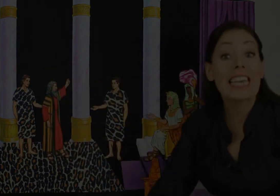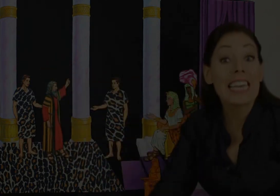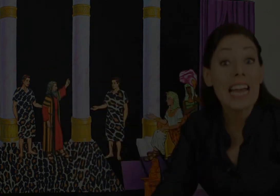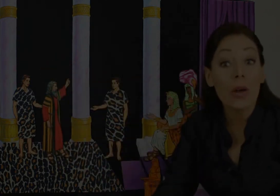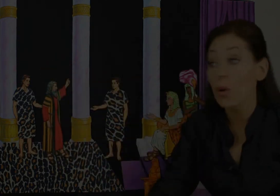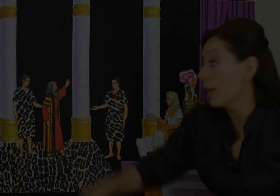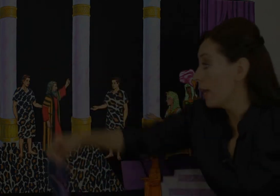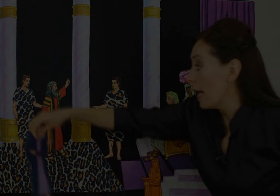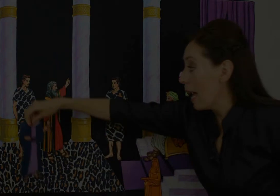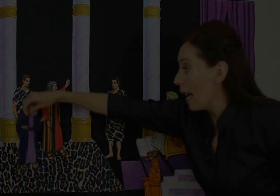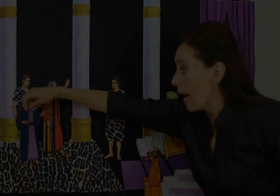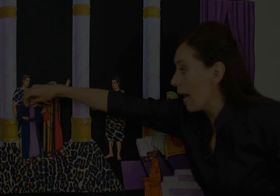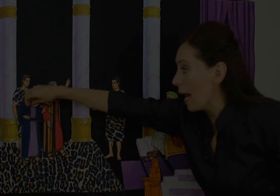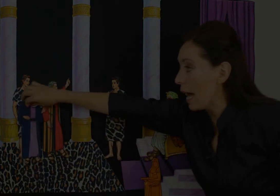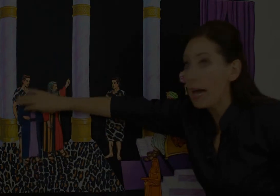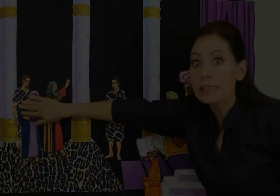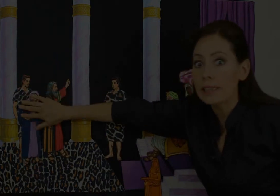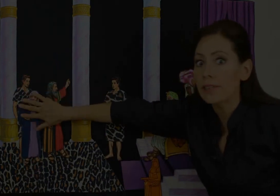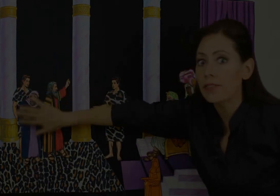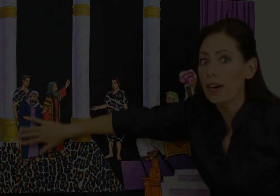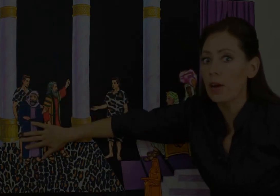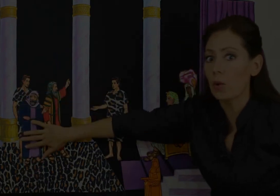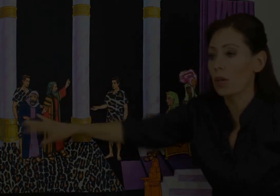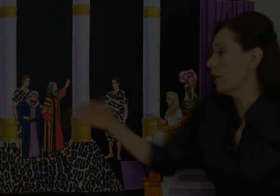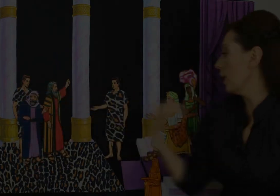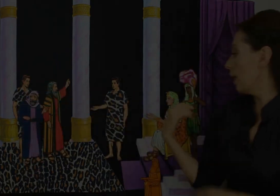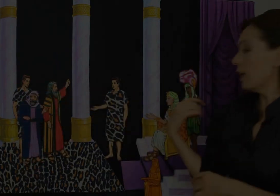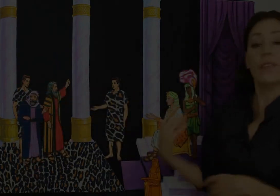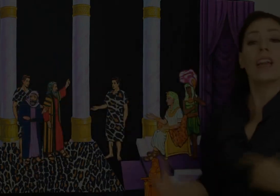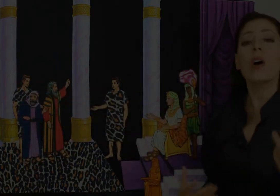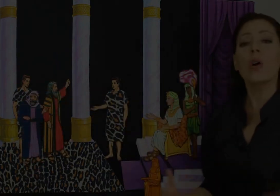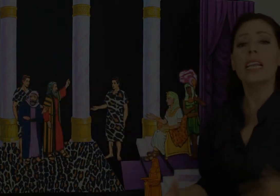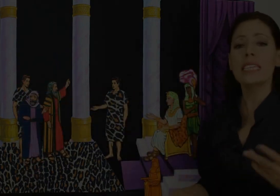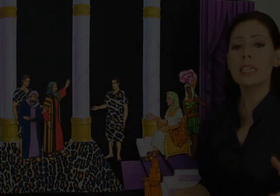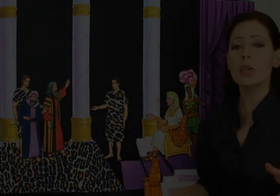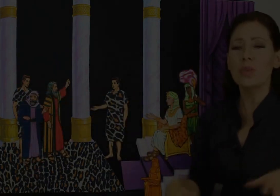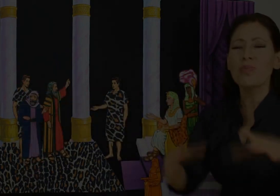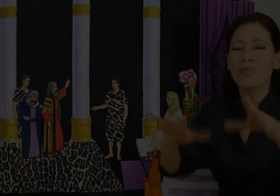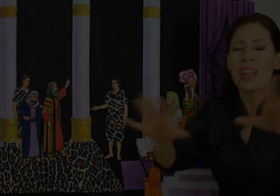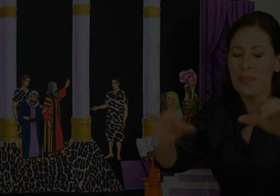y Aarón ante Faraón. Y Faraón les dijo: